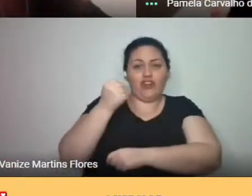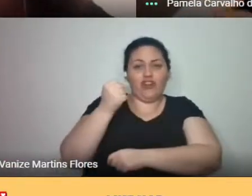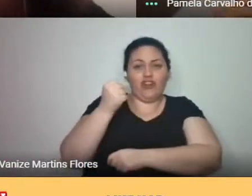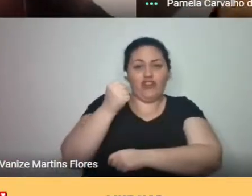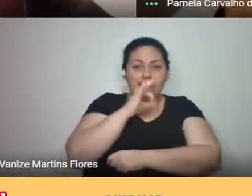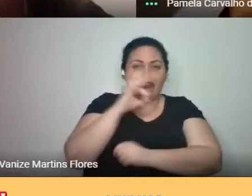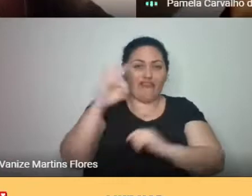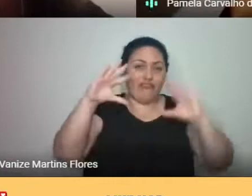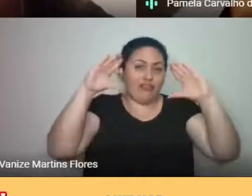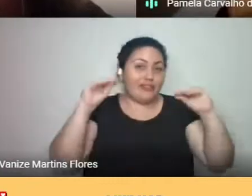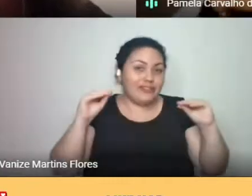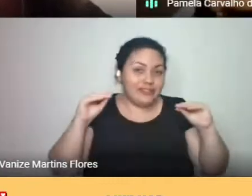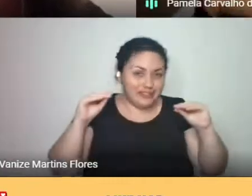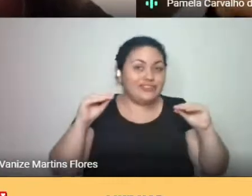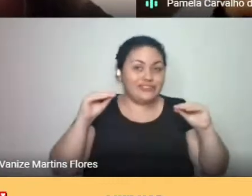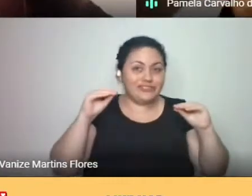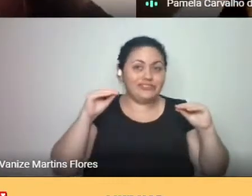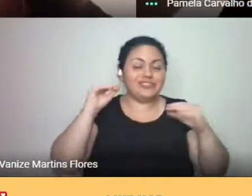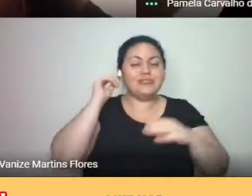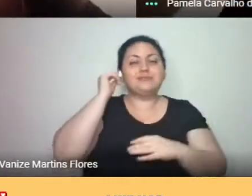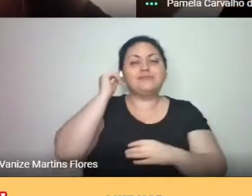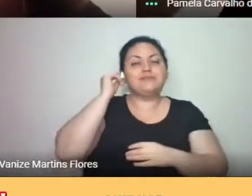Então,